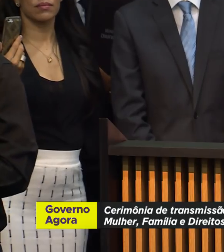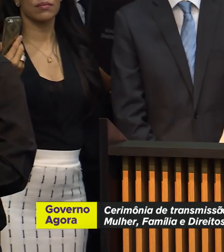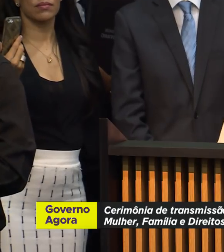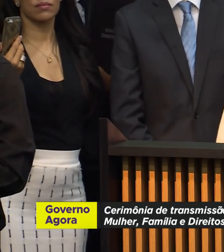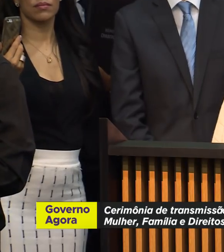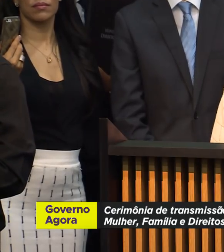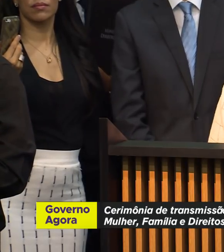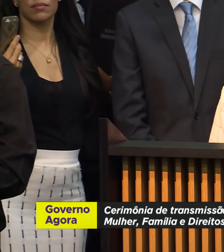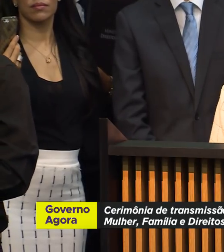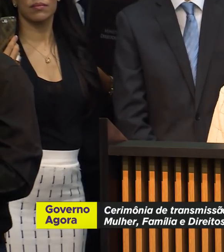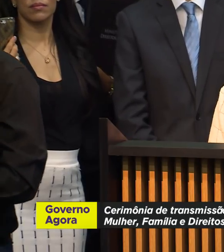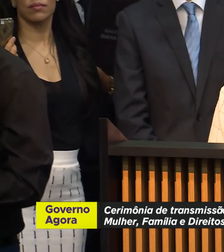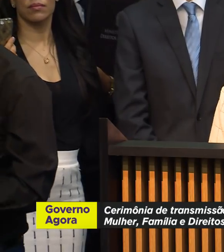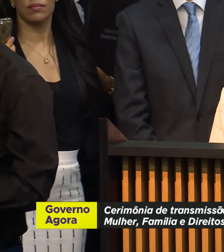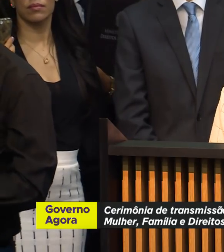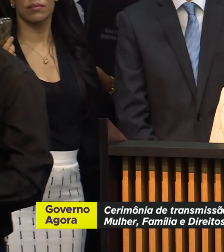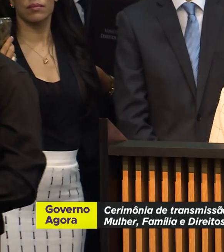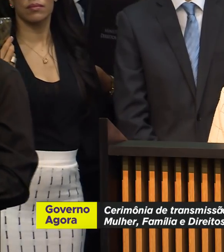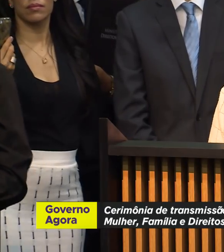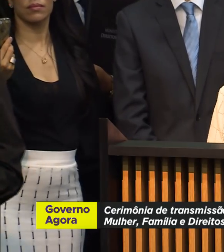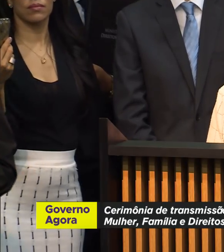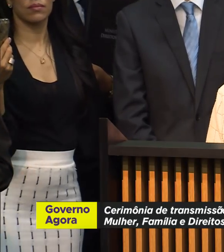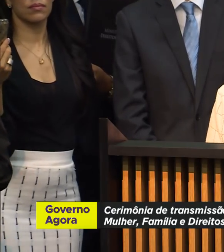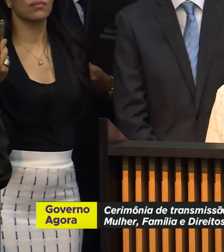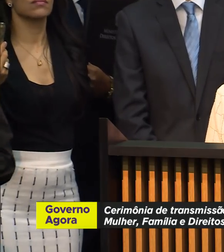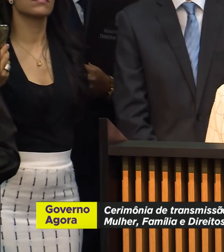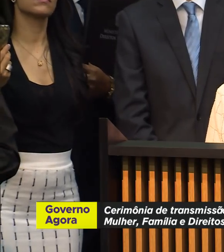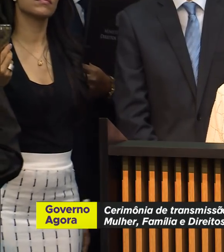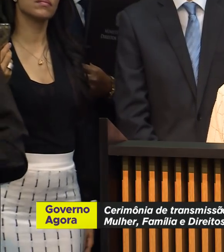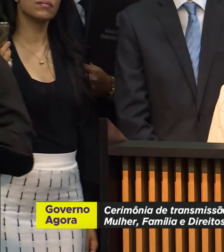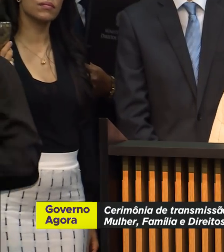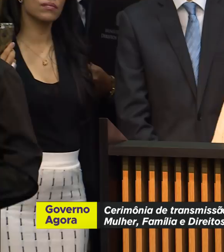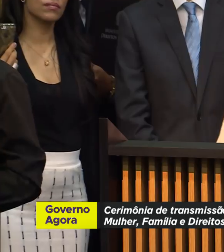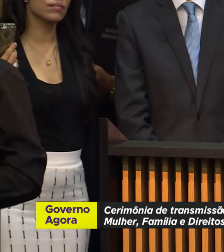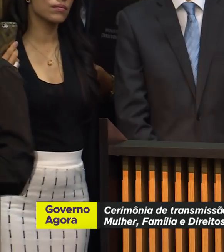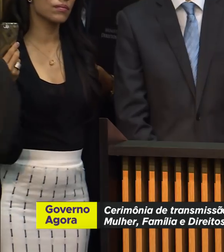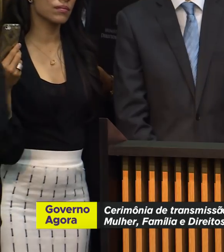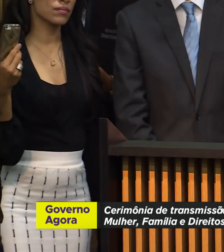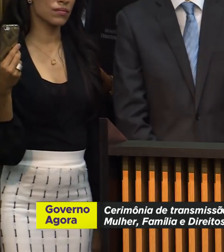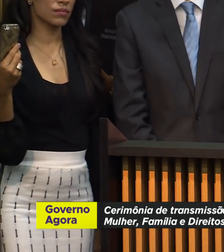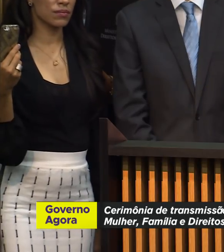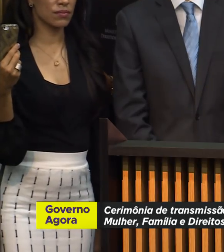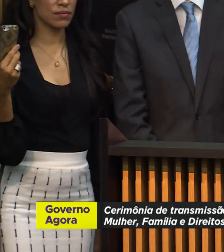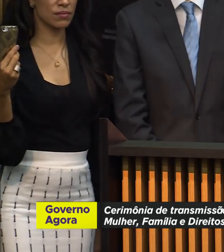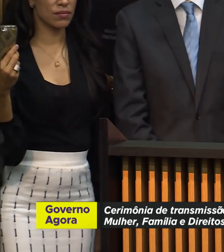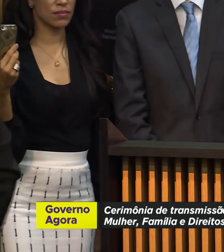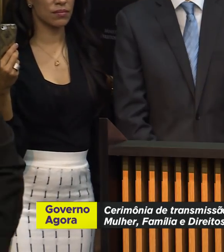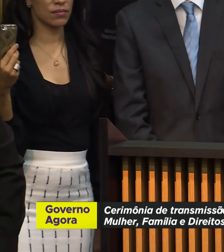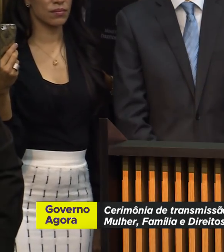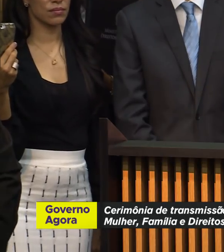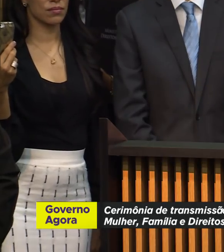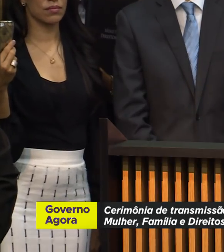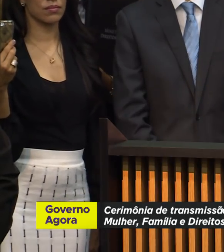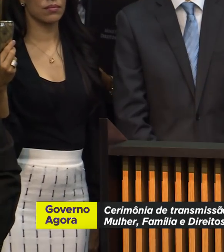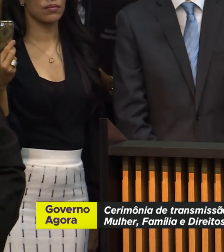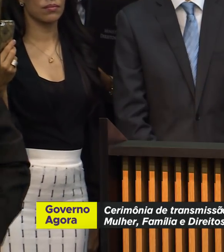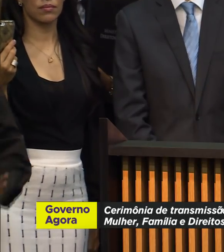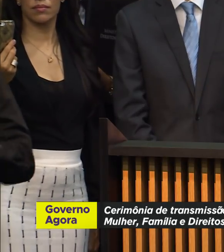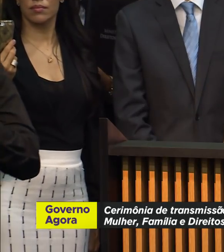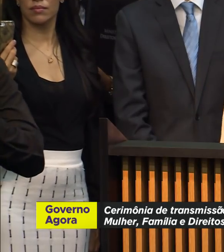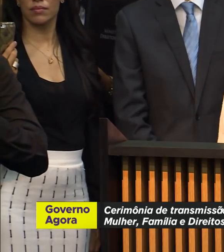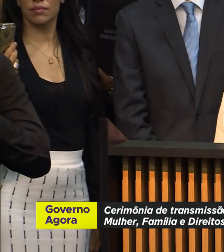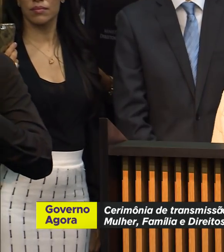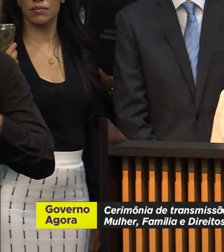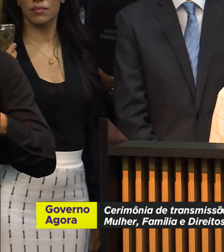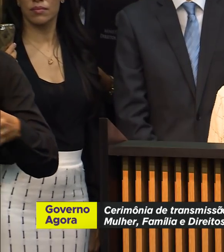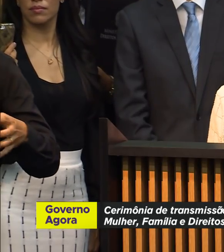A senhora está expondo os povos indígenas, não sou eu. Eu estava fazendo esse diálogo sozinha, eu e meu grupo, com os povos, quando